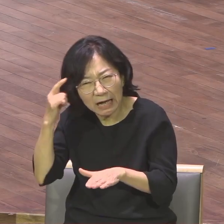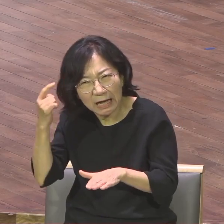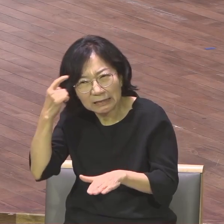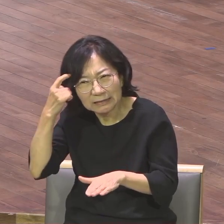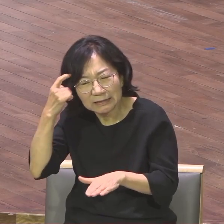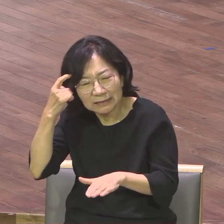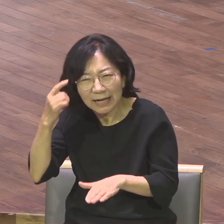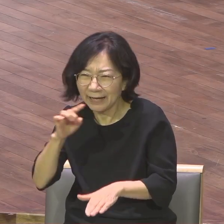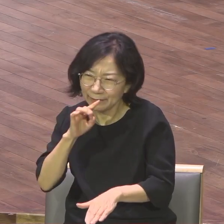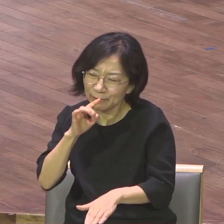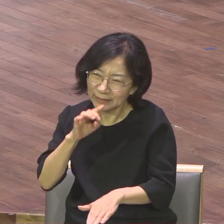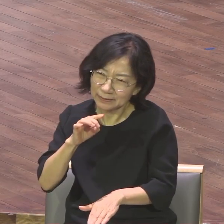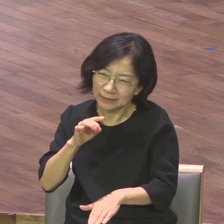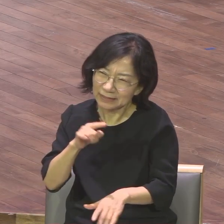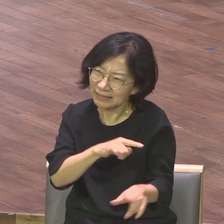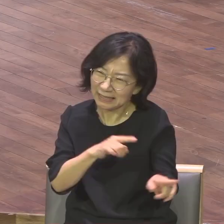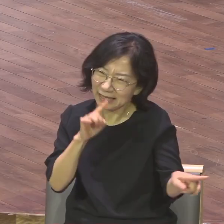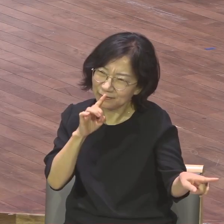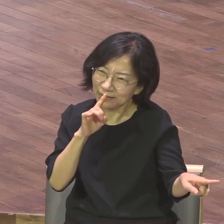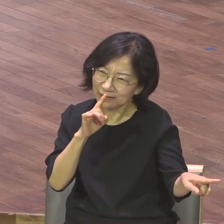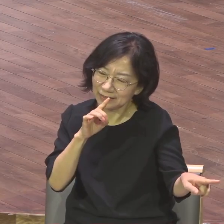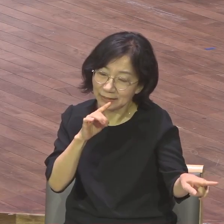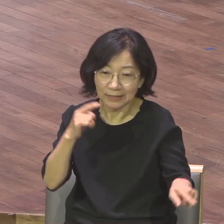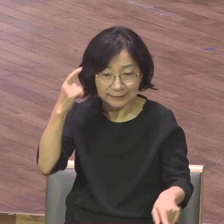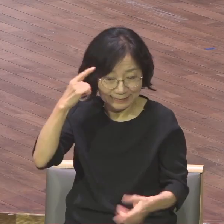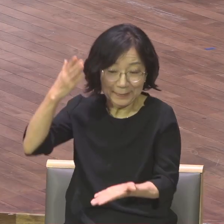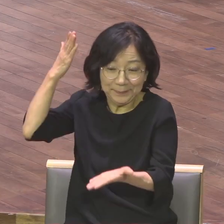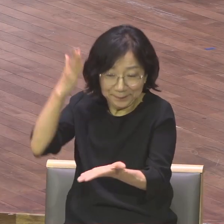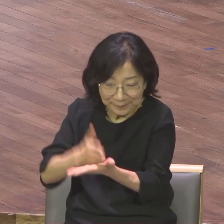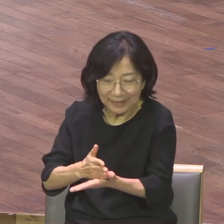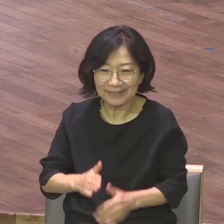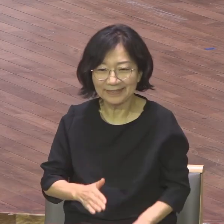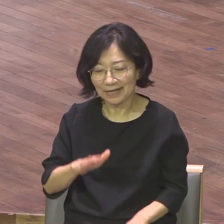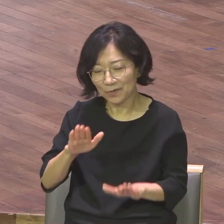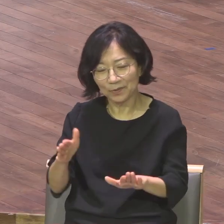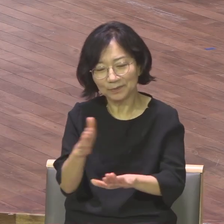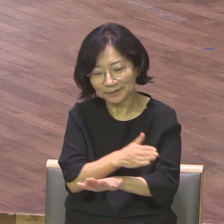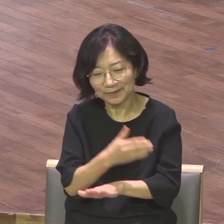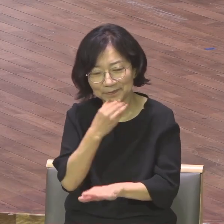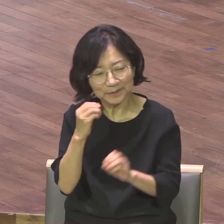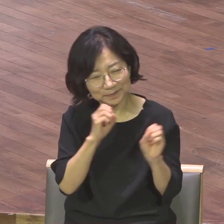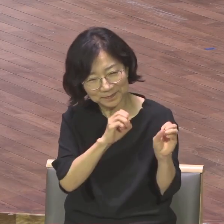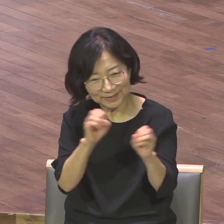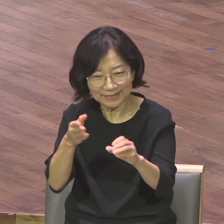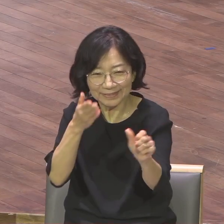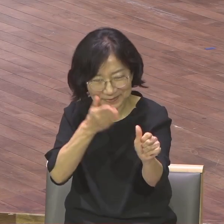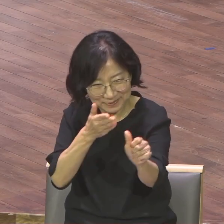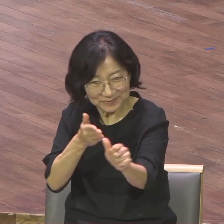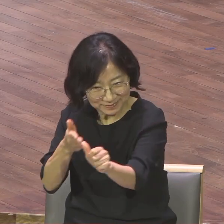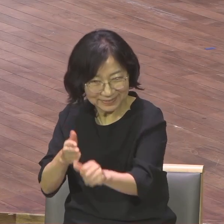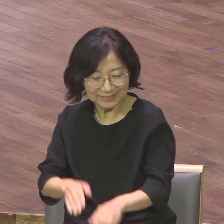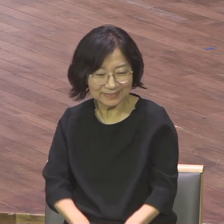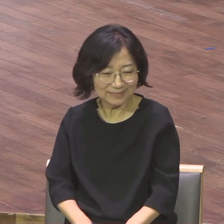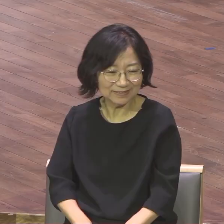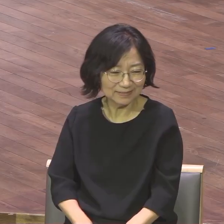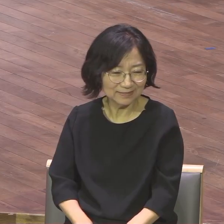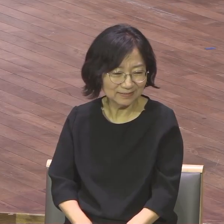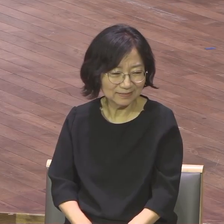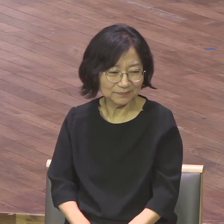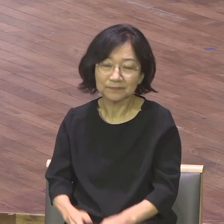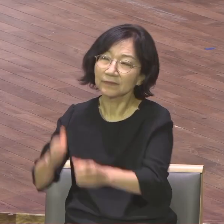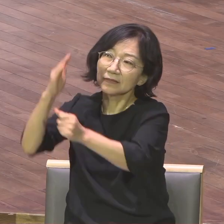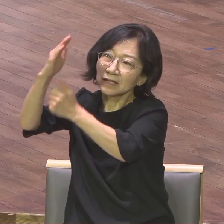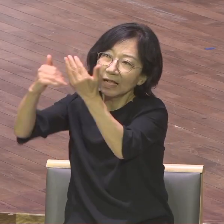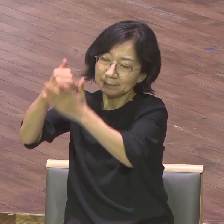여러분이 선입견, 편견, 고정관념 다 내려놓고 오늘부터 한번 해보시기 바랍니다. 그래서 하나님께서 나를